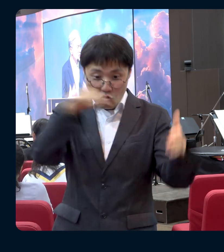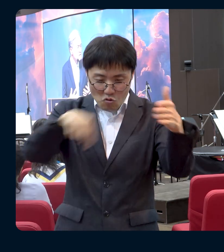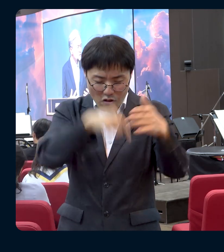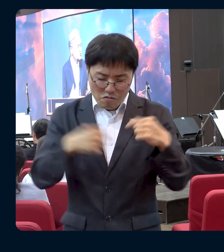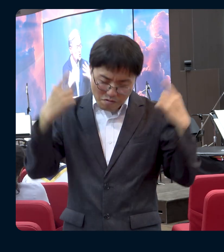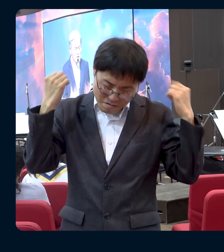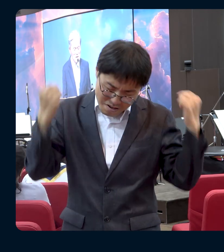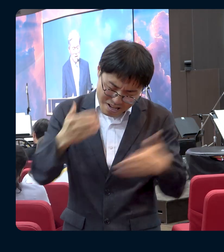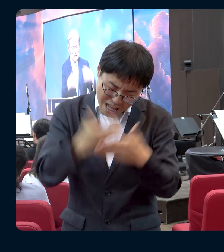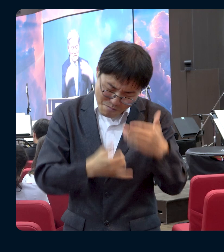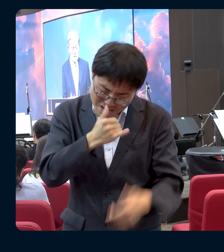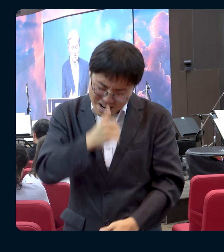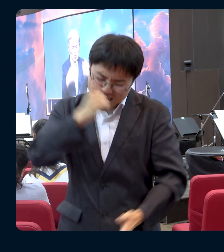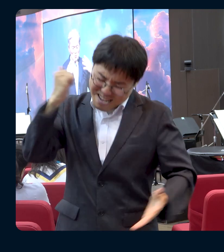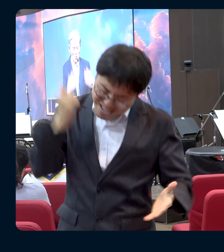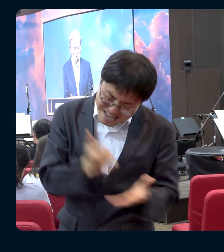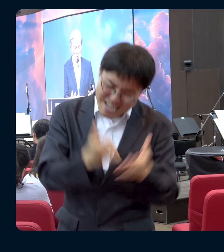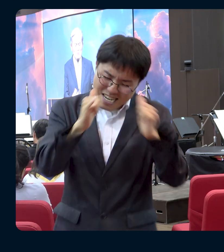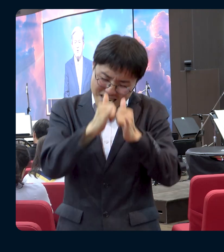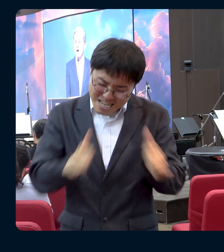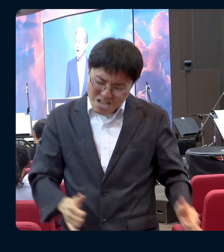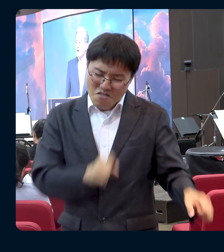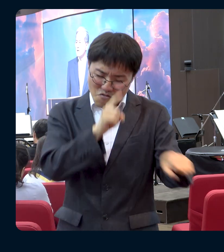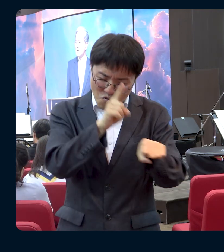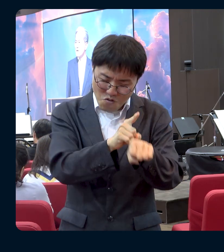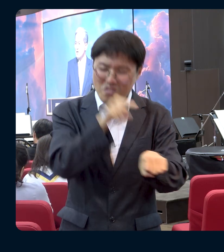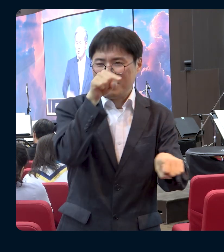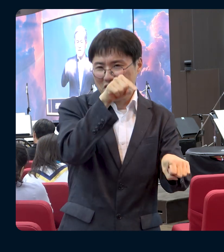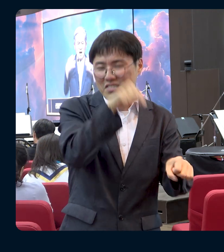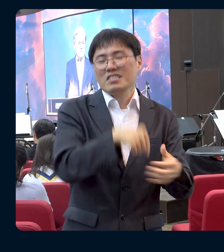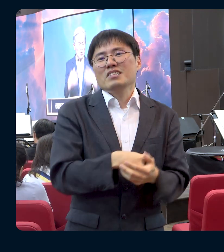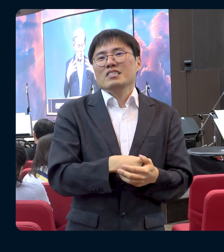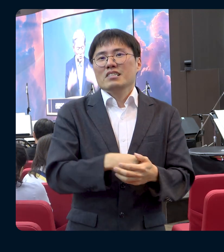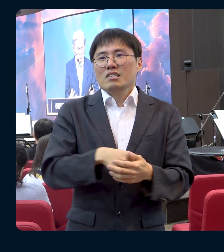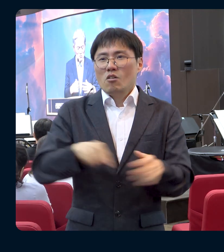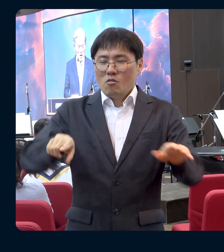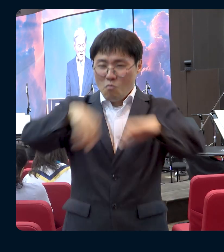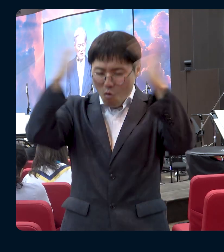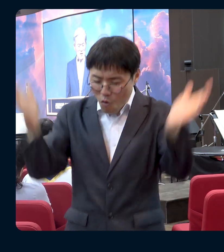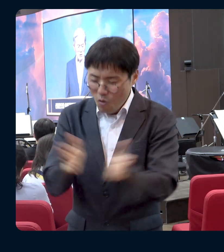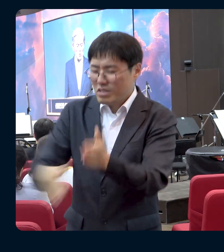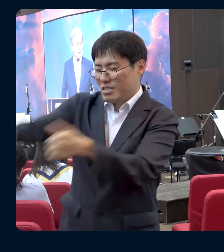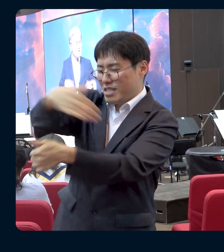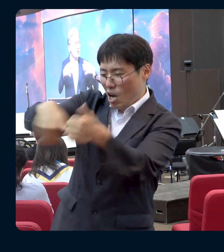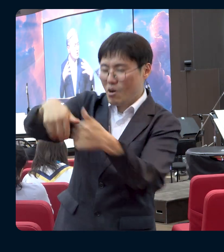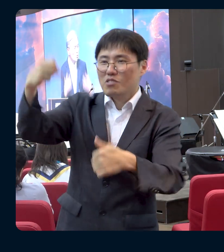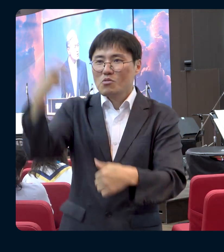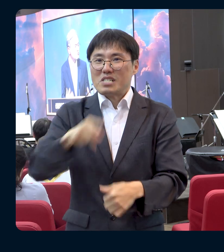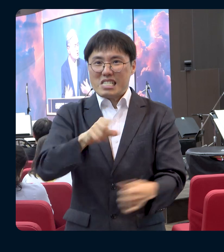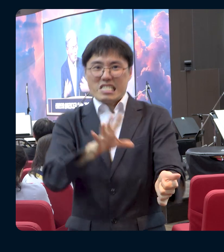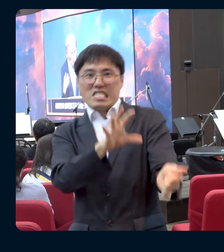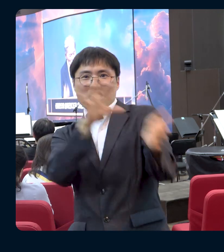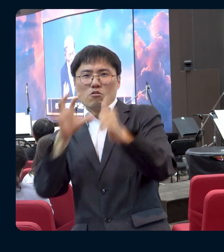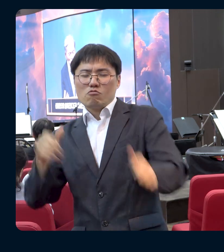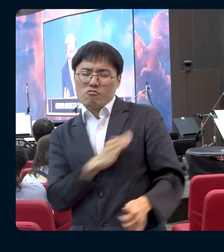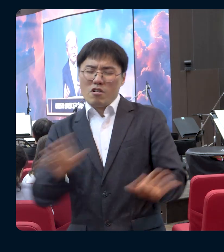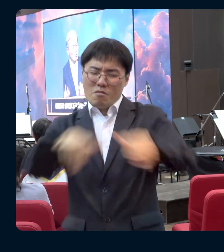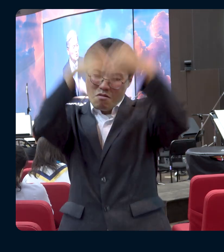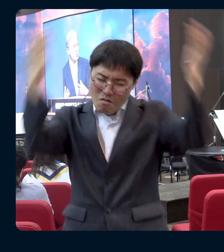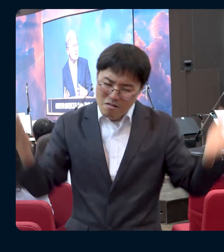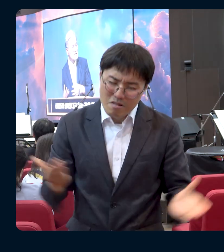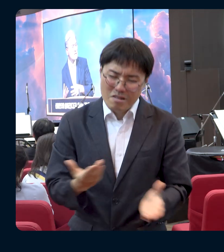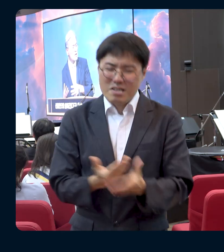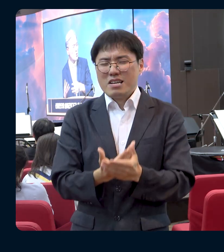속에 여전히 있는 그 죄된 인간적 본성과 그리고 상한 모든 것들과, 그리고 그걸 이용해서 우리를